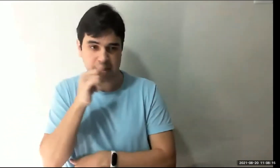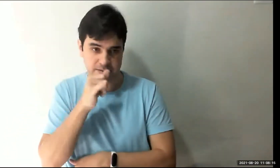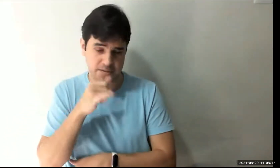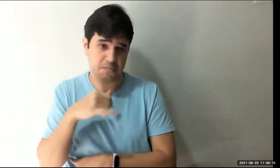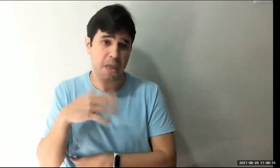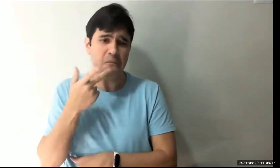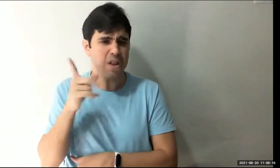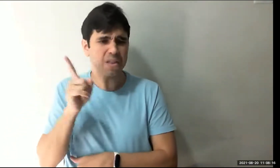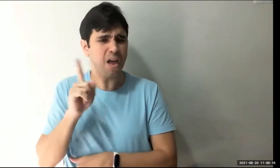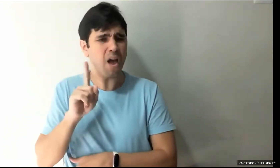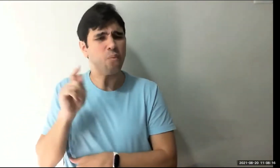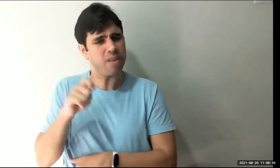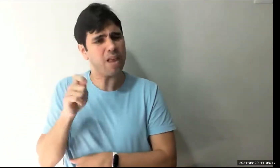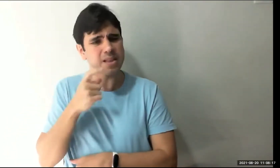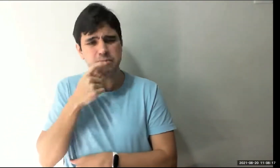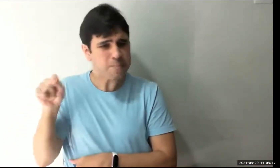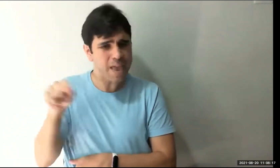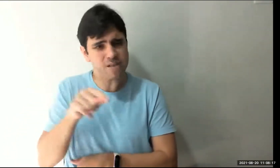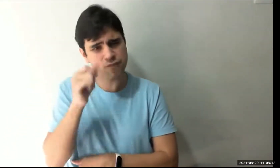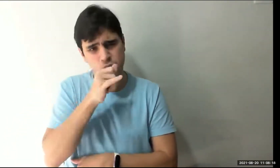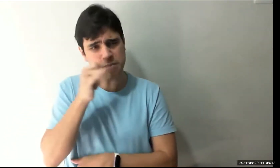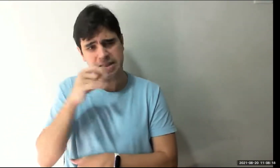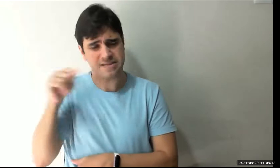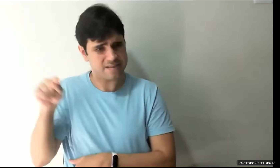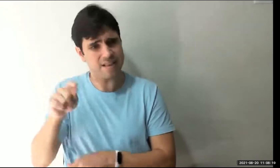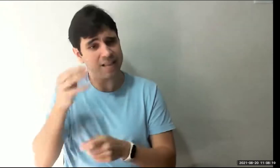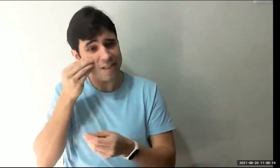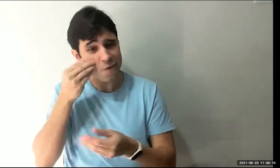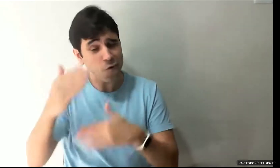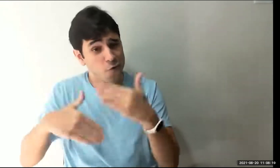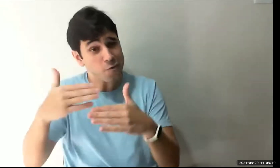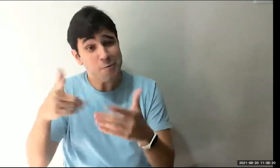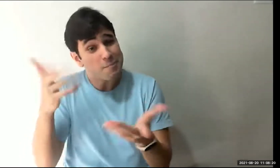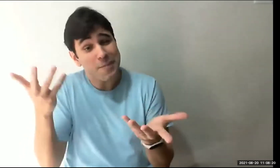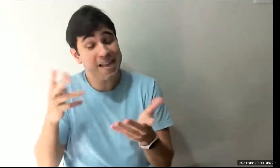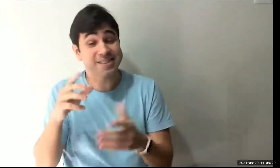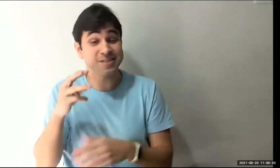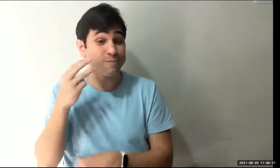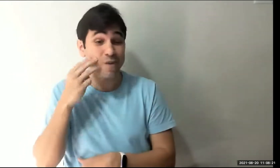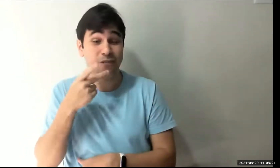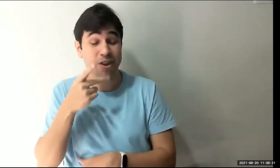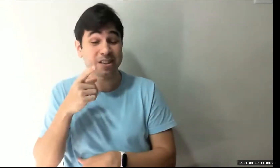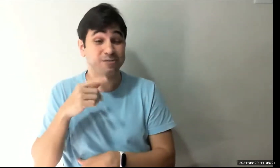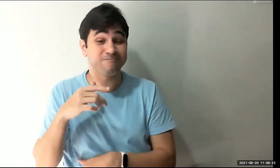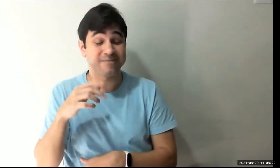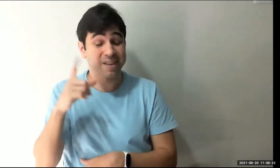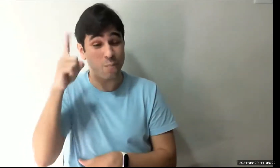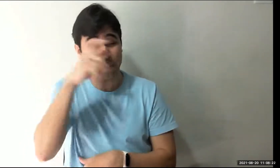E eu me lembro até de um professor que teve interesse nisso, mas ele não pôde dar continuidade a esse trabalho junto comigo. Fica difícil